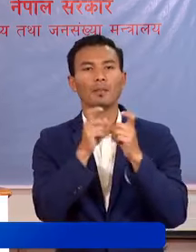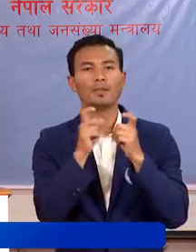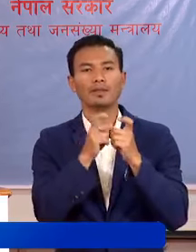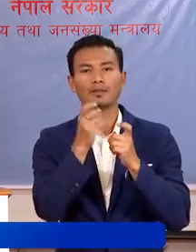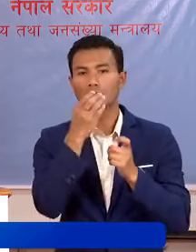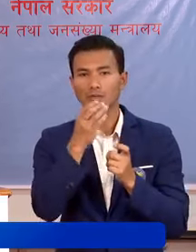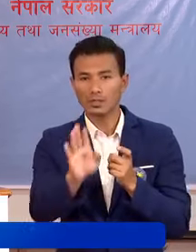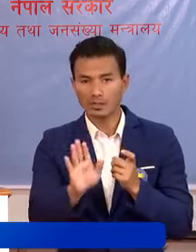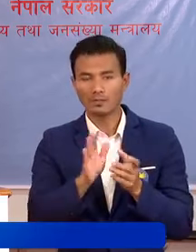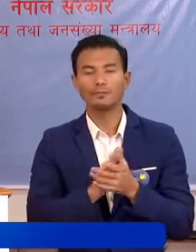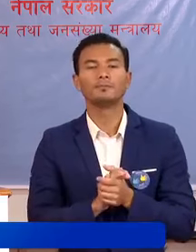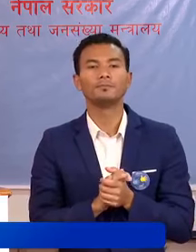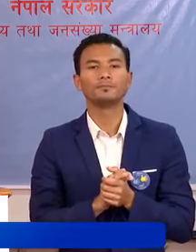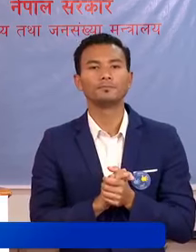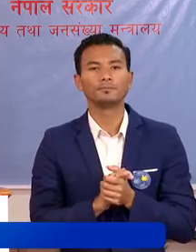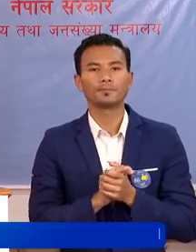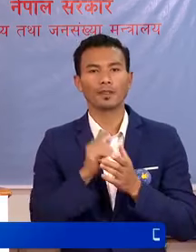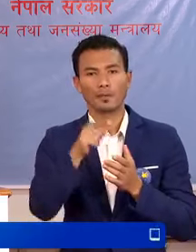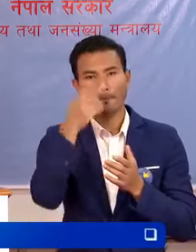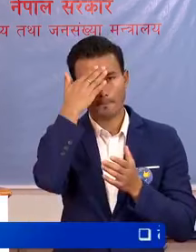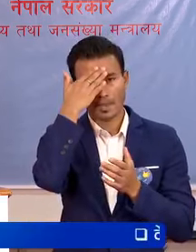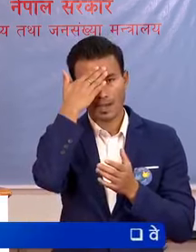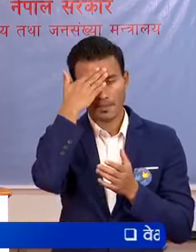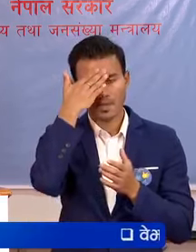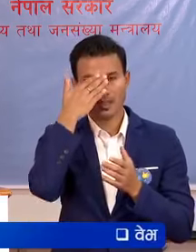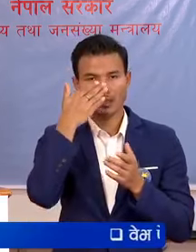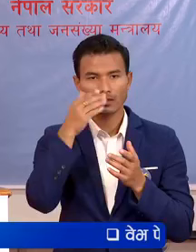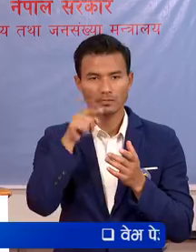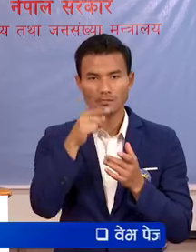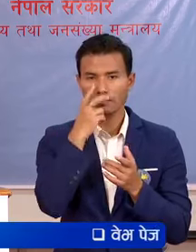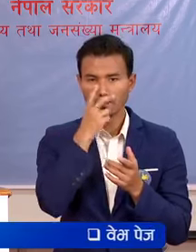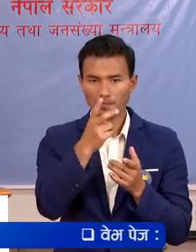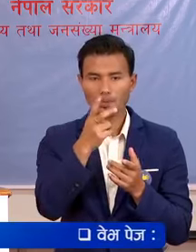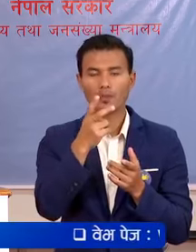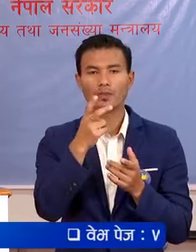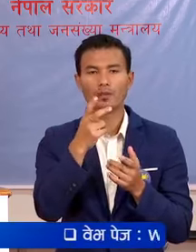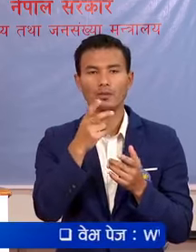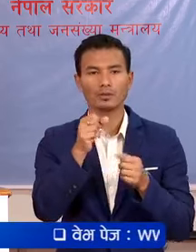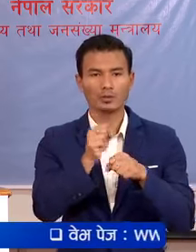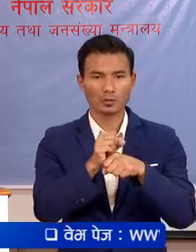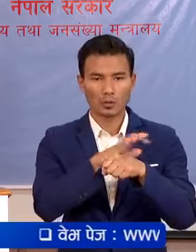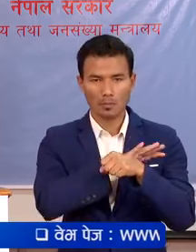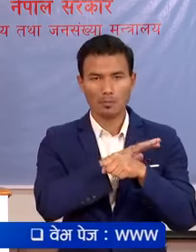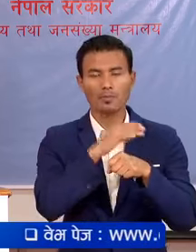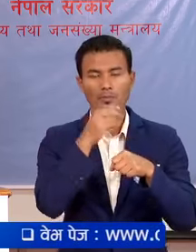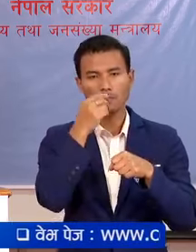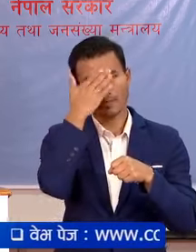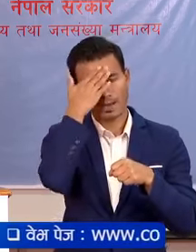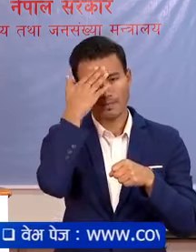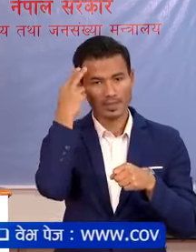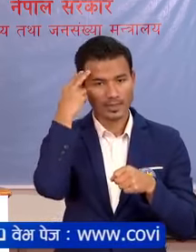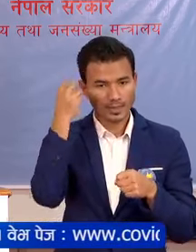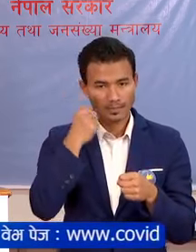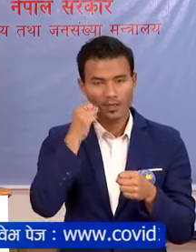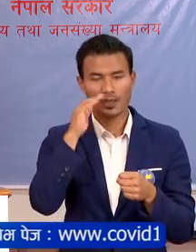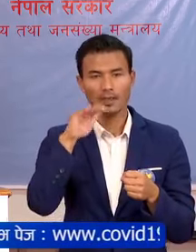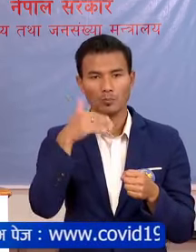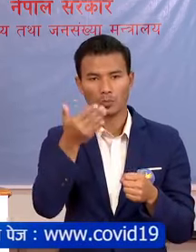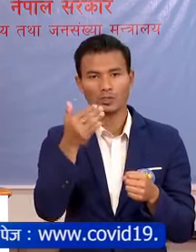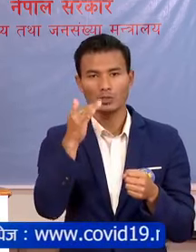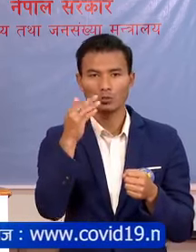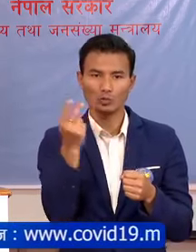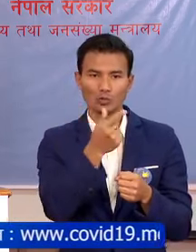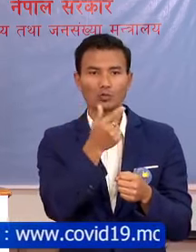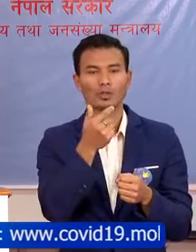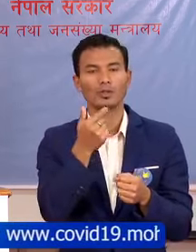कर दोसाई है जानकारी या भीराज़ा है शाखना सम्धित करना सार्फित्स हैं मीलिए